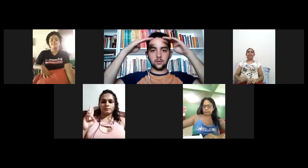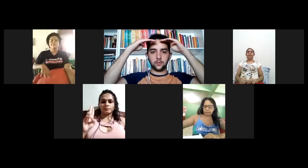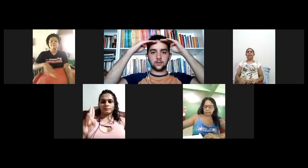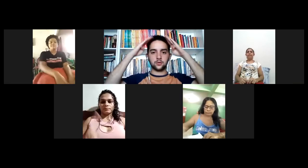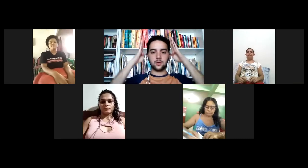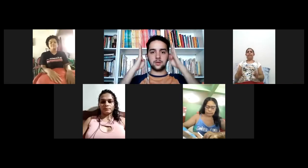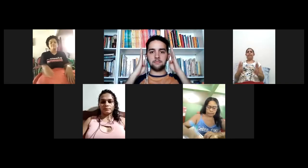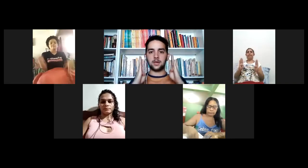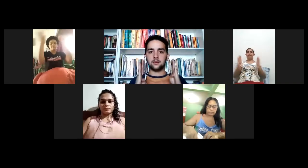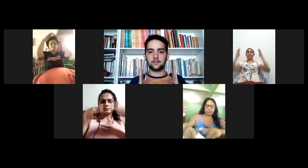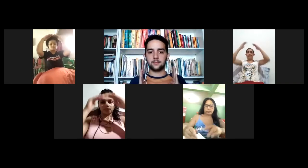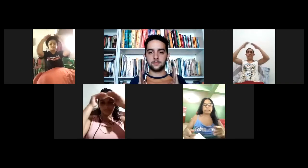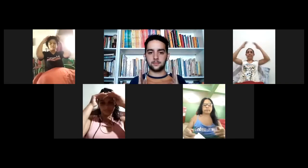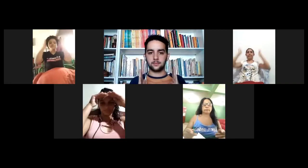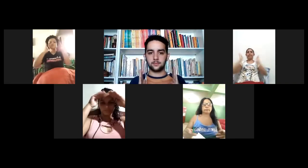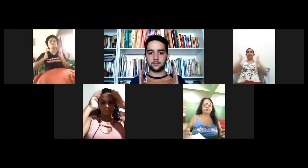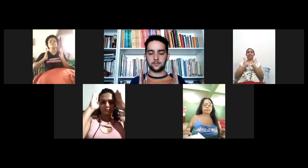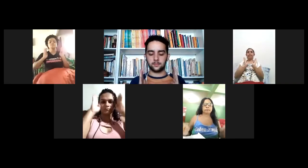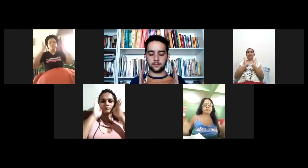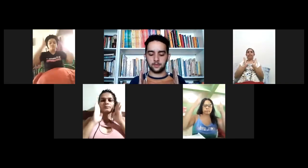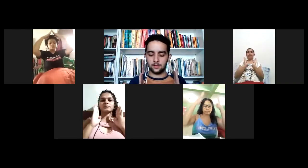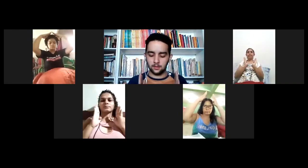Freira, configuração de mão em B,